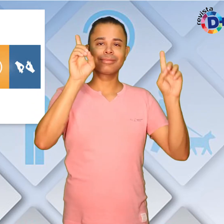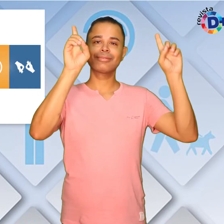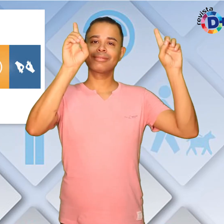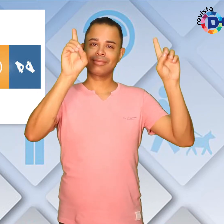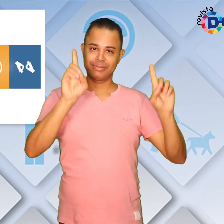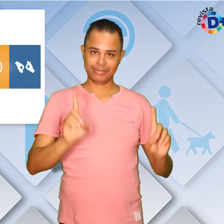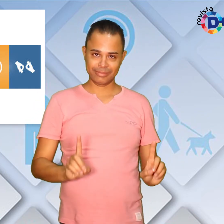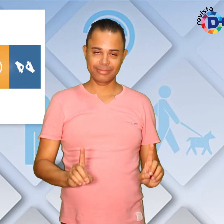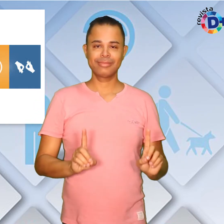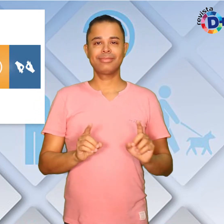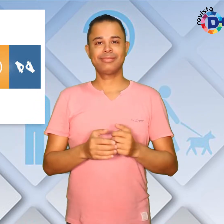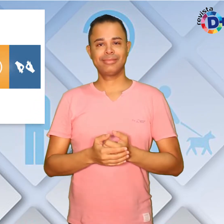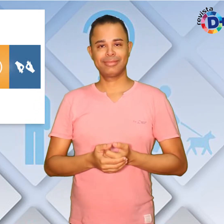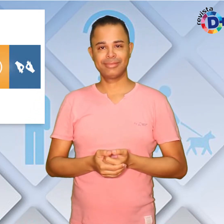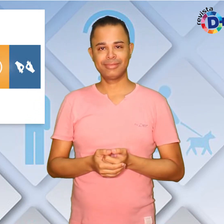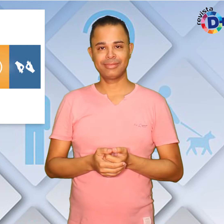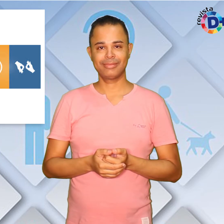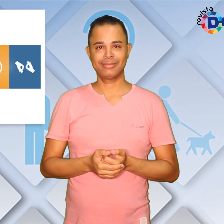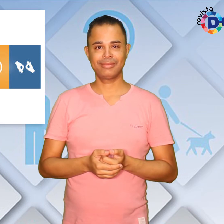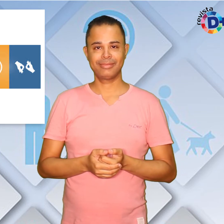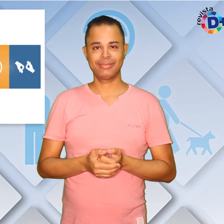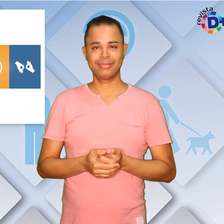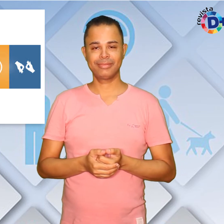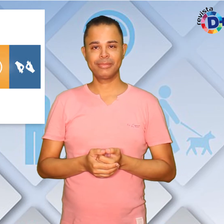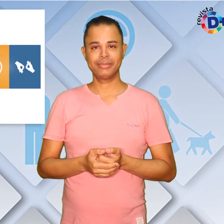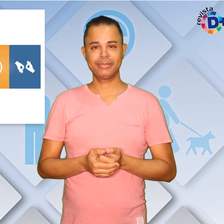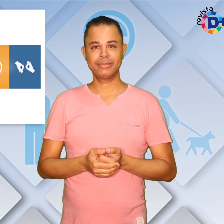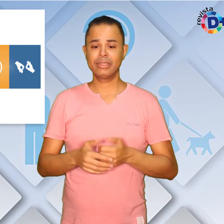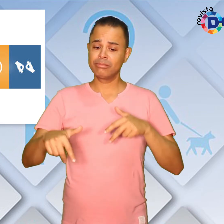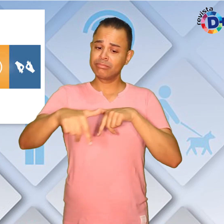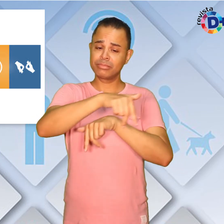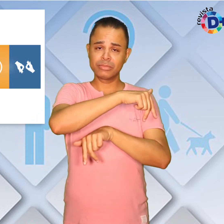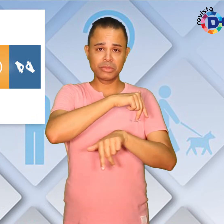de pessoas com deficiência e mobilidade reduzida